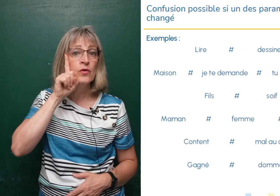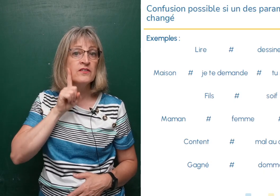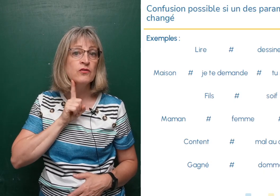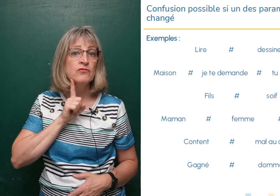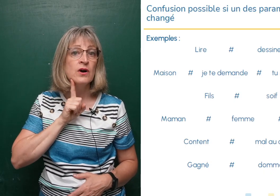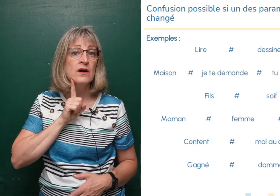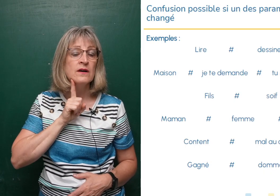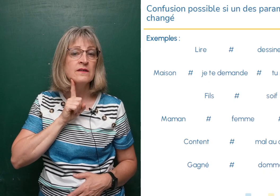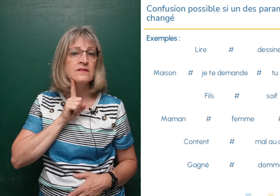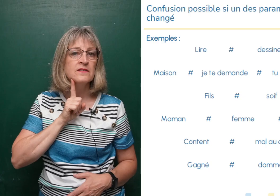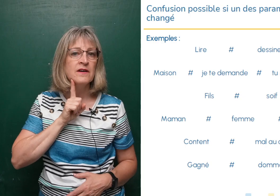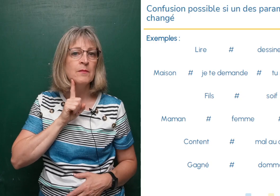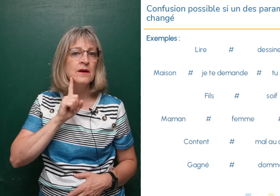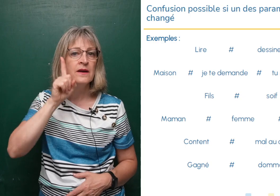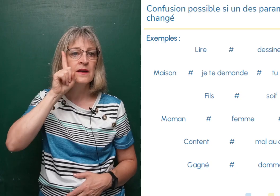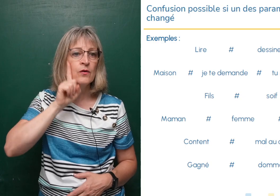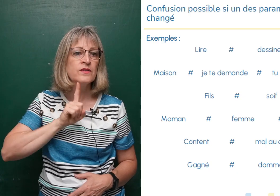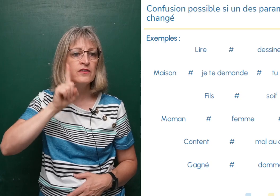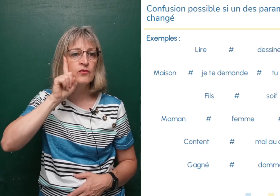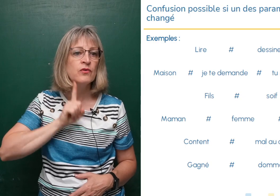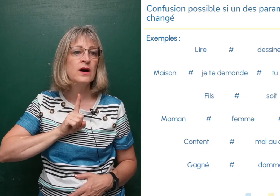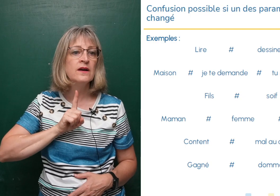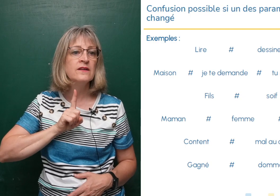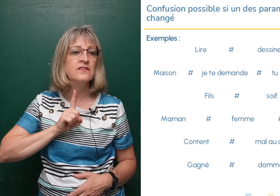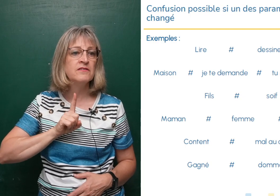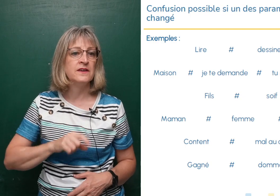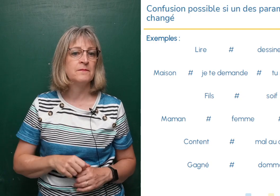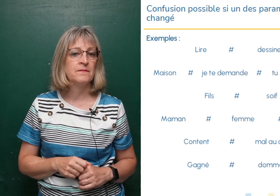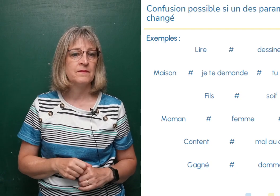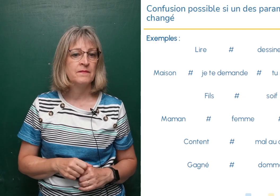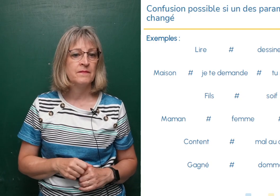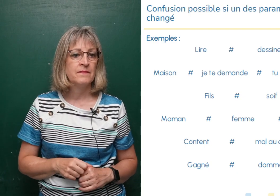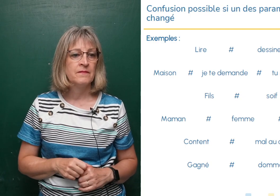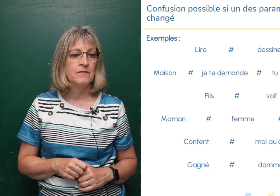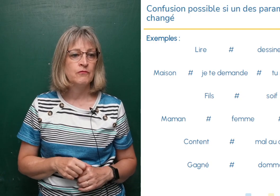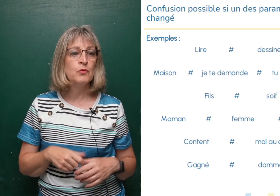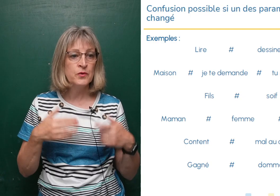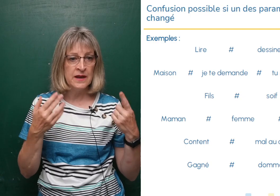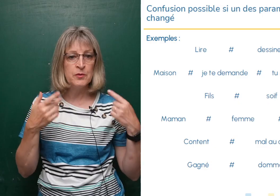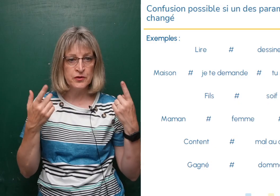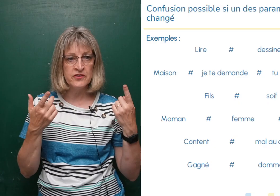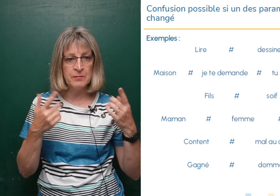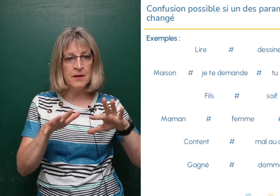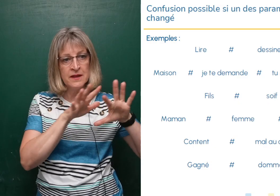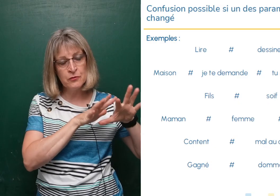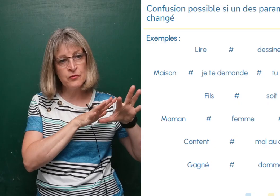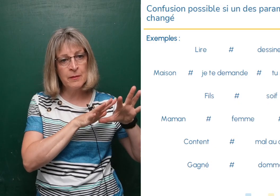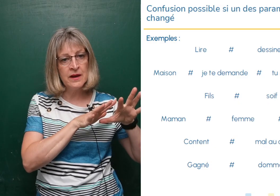descend une fois, c'est femme. On descend 2 fois, c'est fille. Vous comprenez l'importance des paramètres dont on a parlé